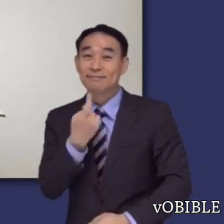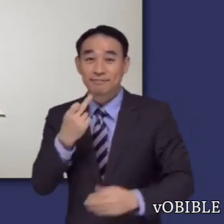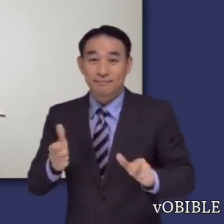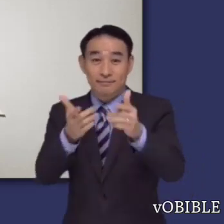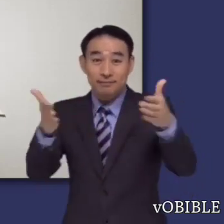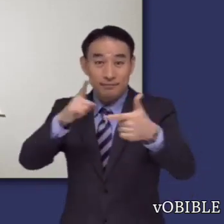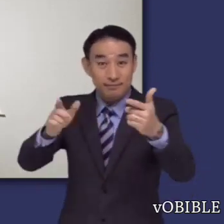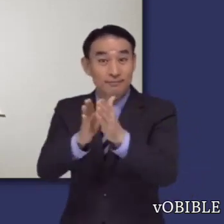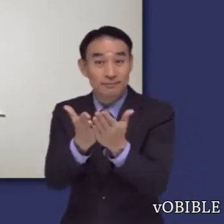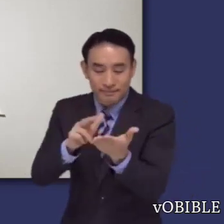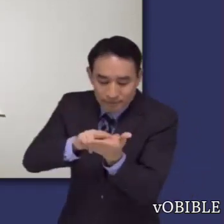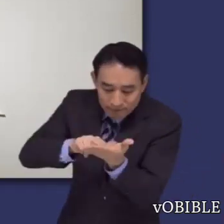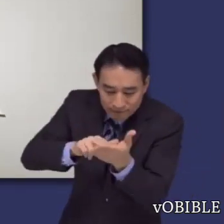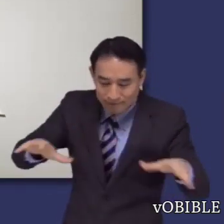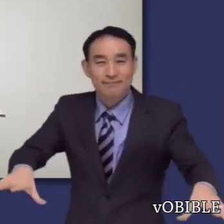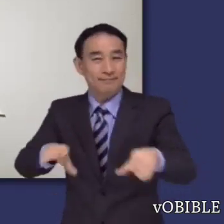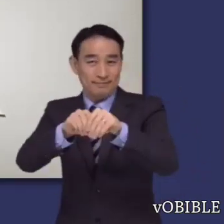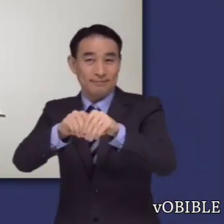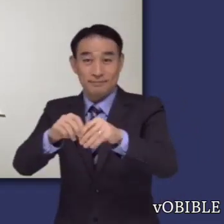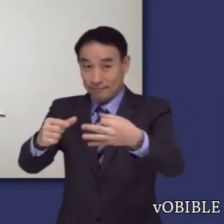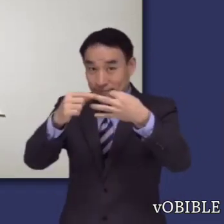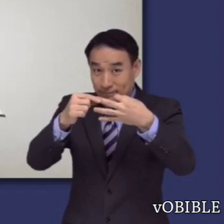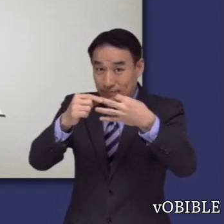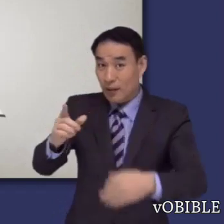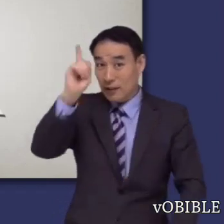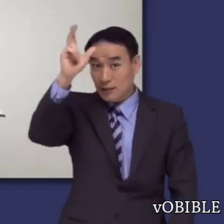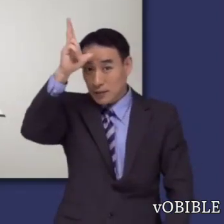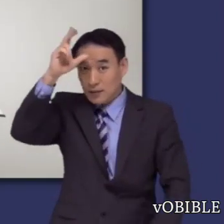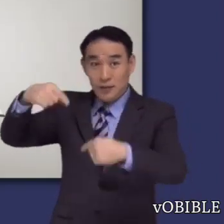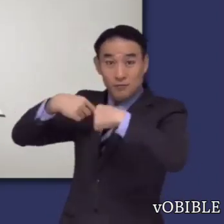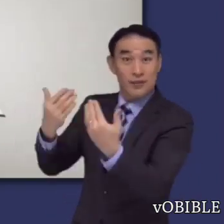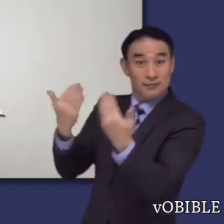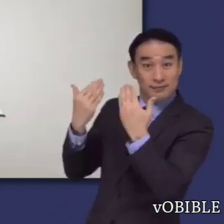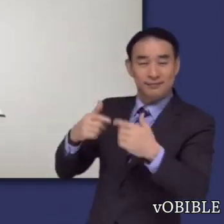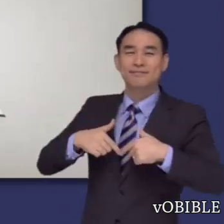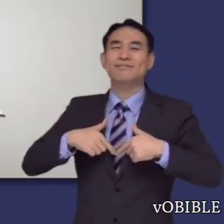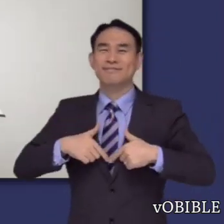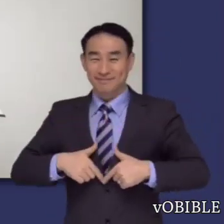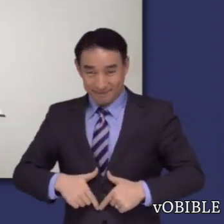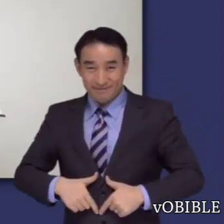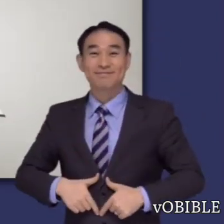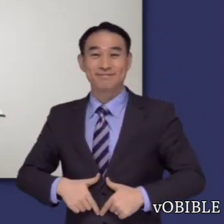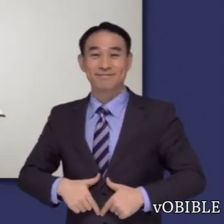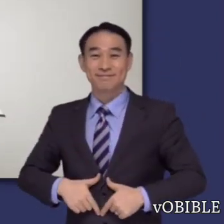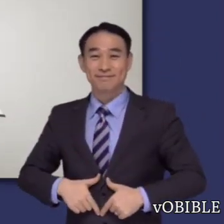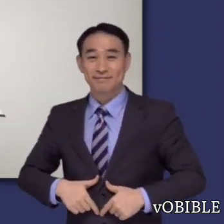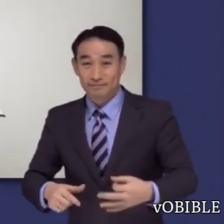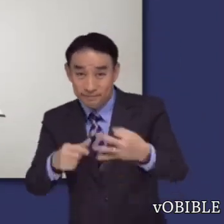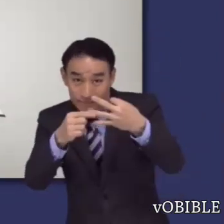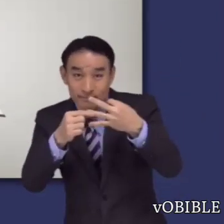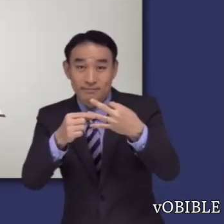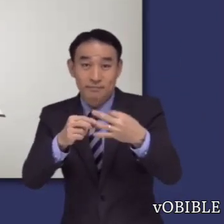你读哥林多后书时请留意，赐人安慰的上帝耶和华怎样鼓励和帮助他的子